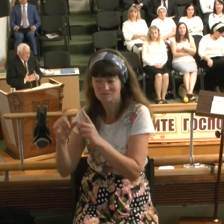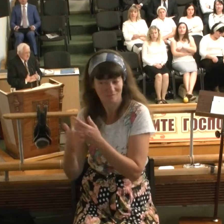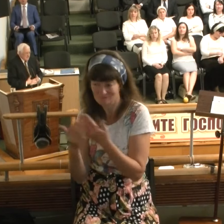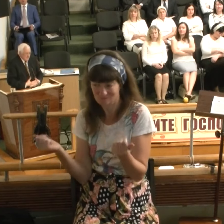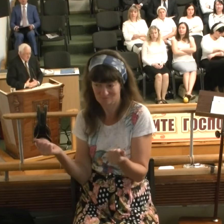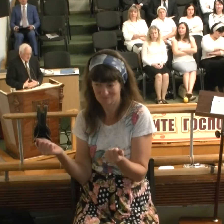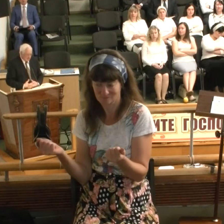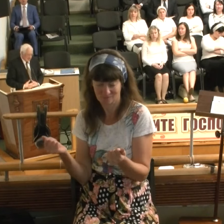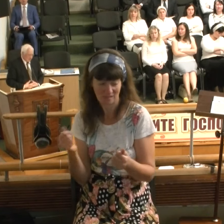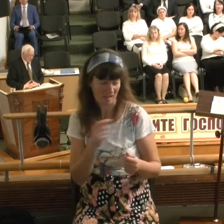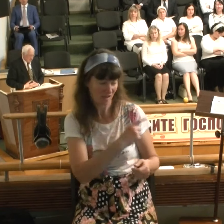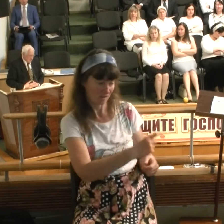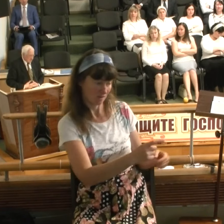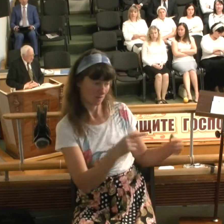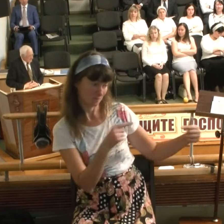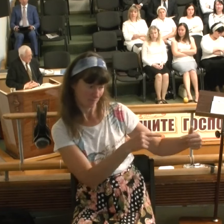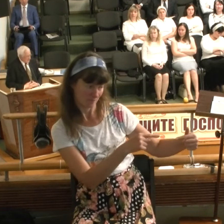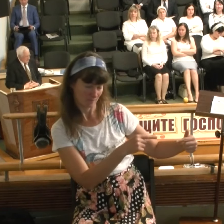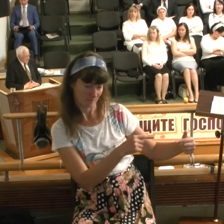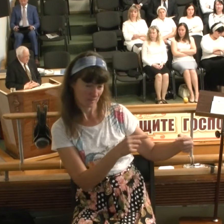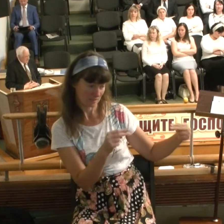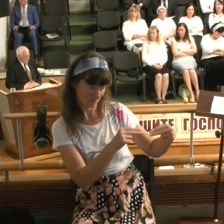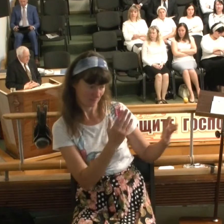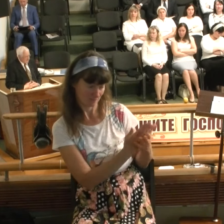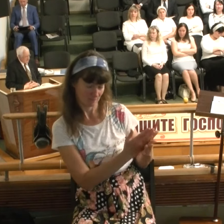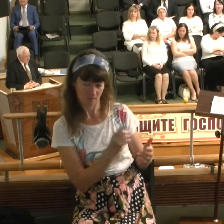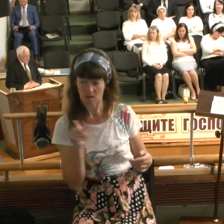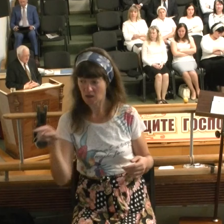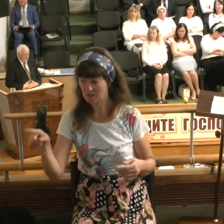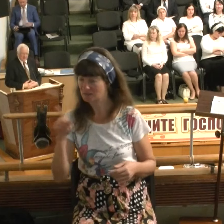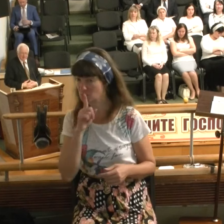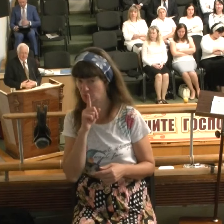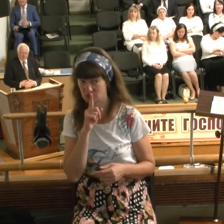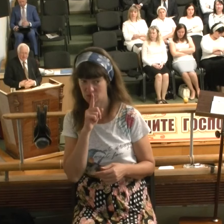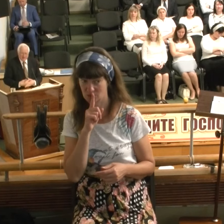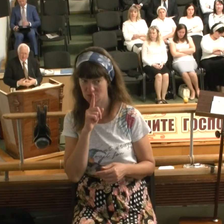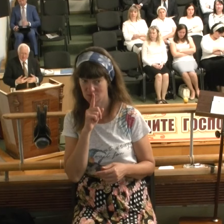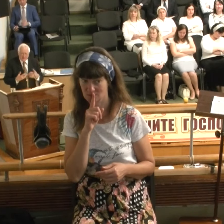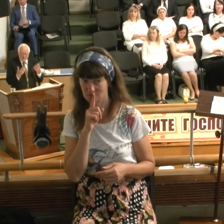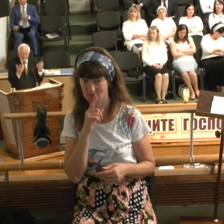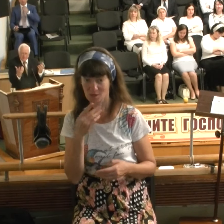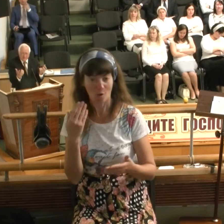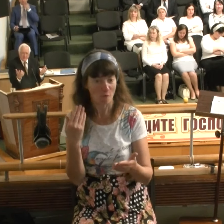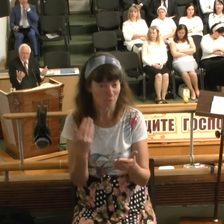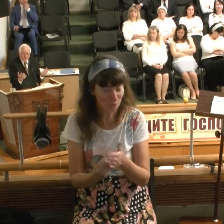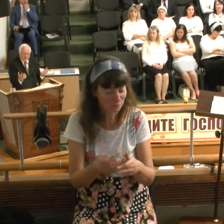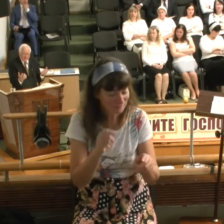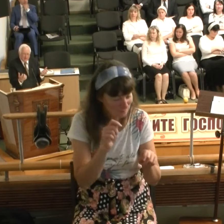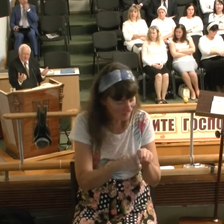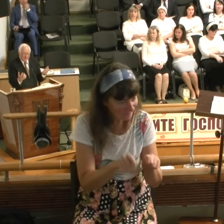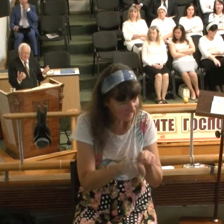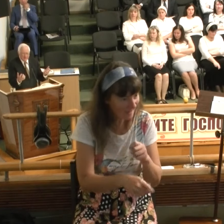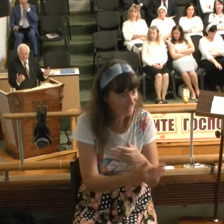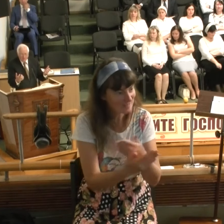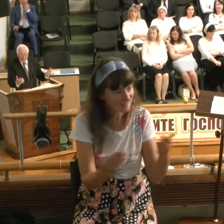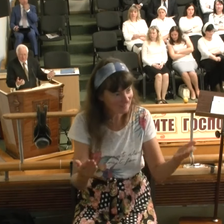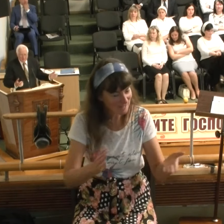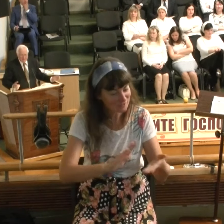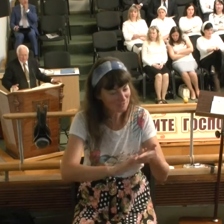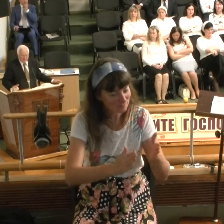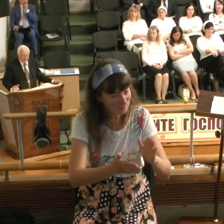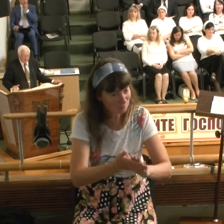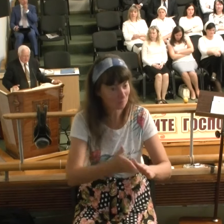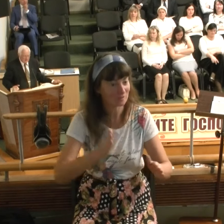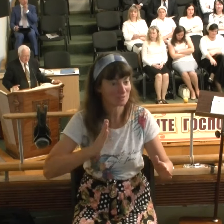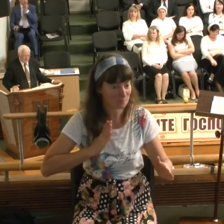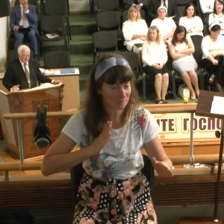они против тебя свидетельствуют?» Братья и сестры, вот здесь проверяется наша способность быть похожими